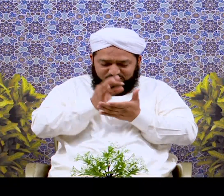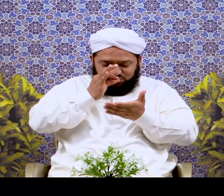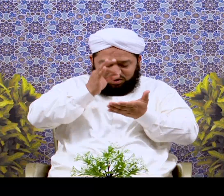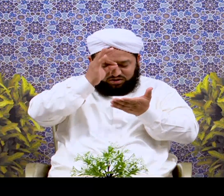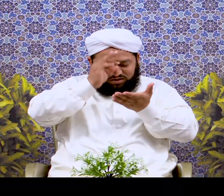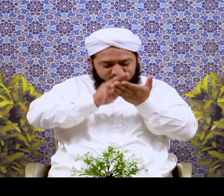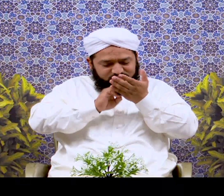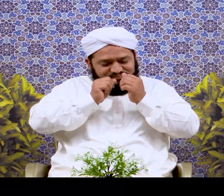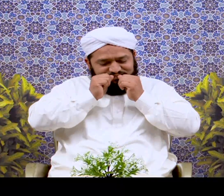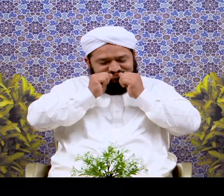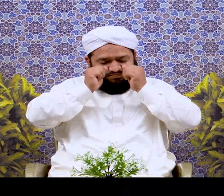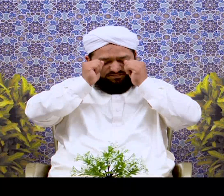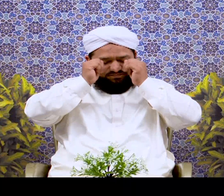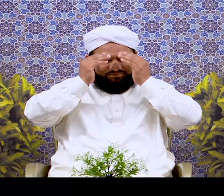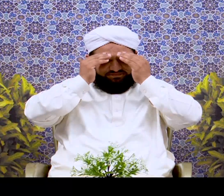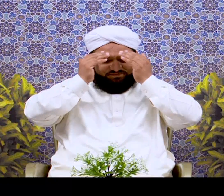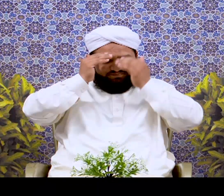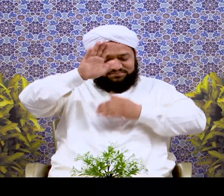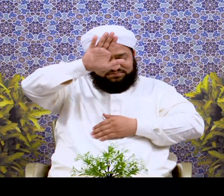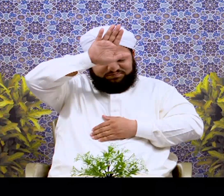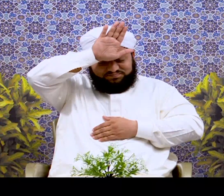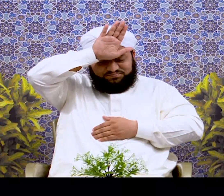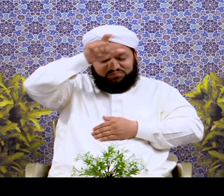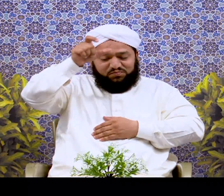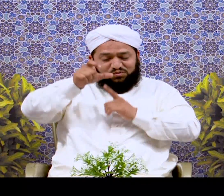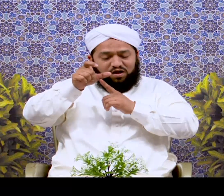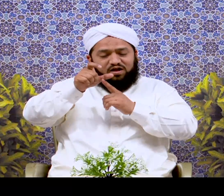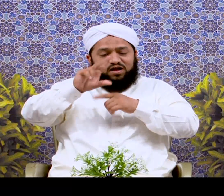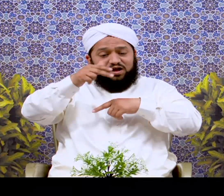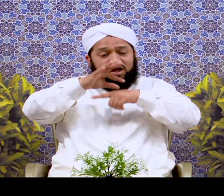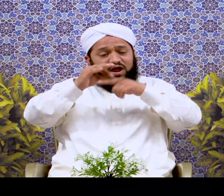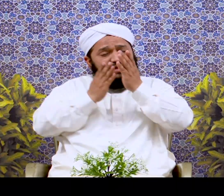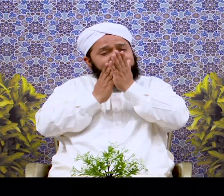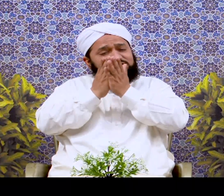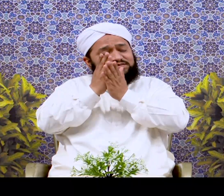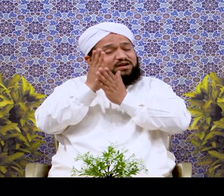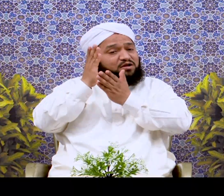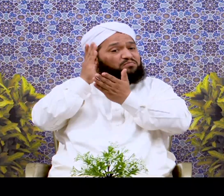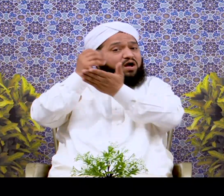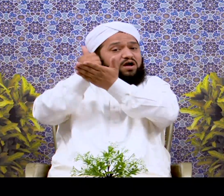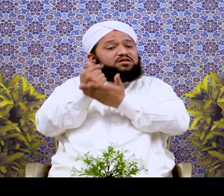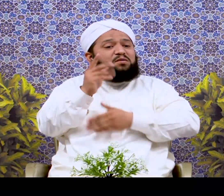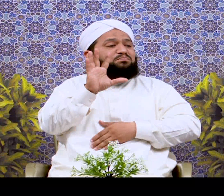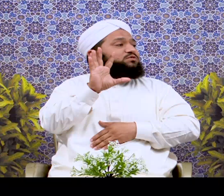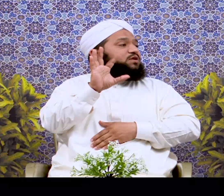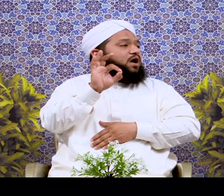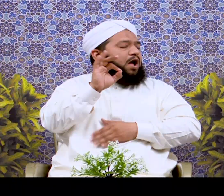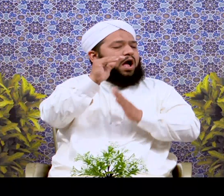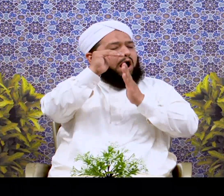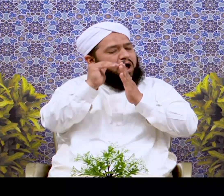اللہ علیہ وآلہ وصحبہ وسلم پر معراج کی رات 50 نمازیں فرض کی گئیں، پھر کم کی گئیں، یہاں